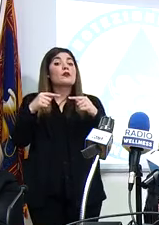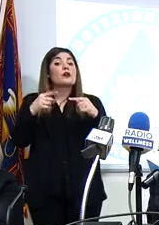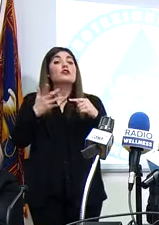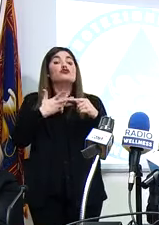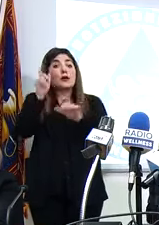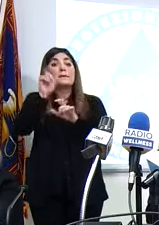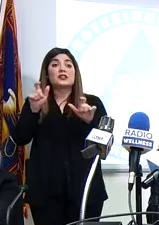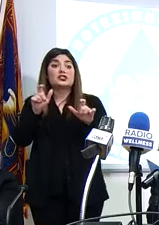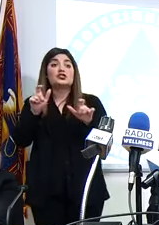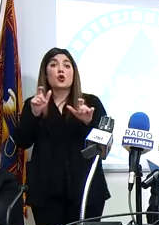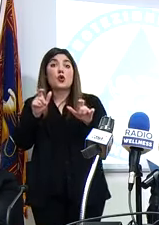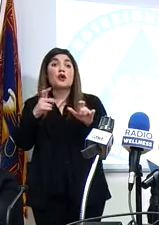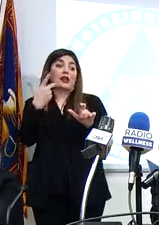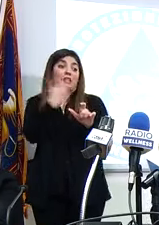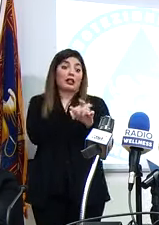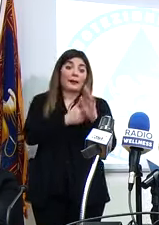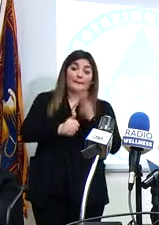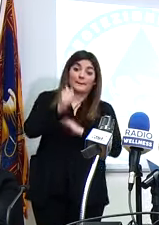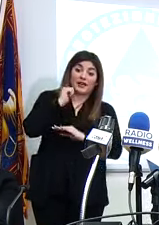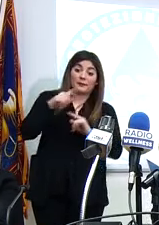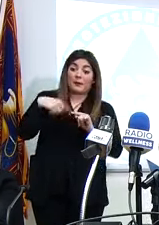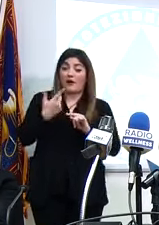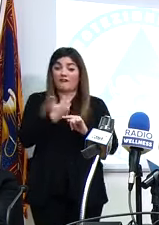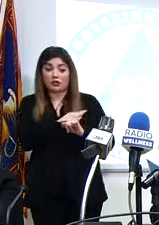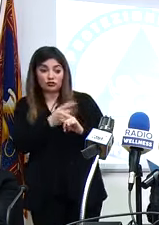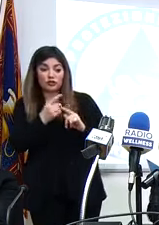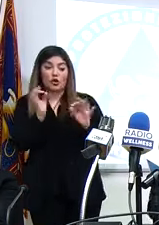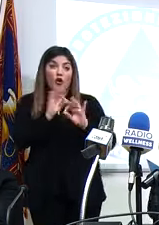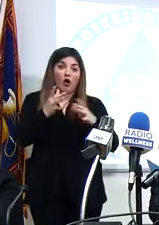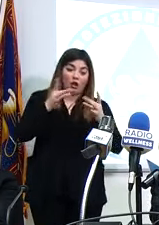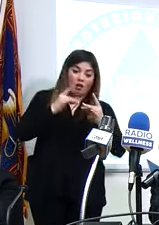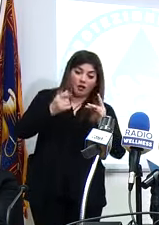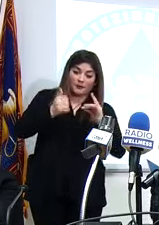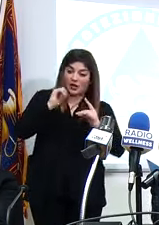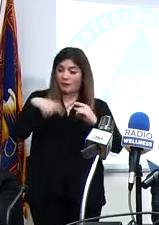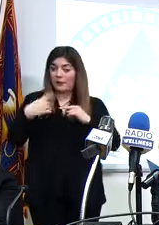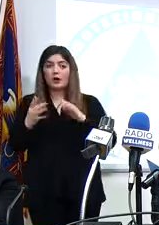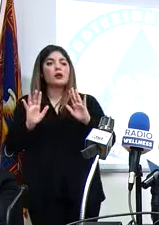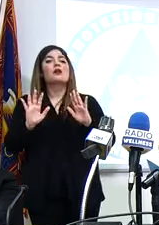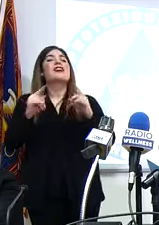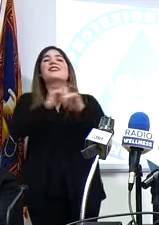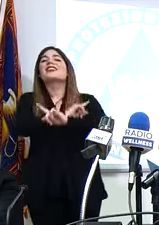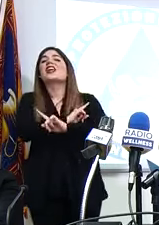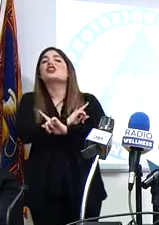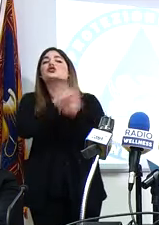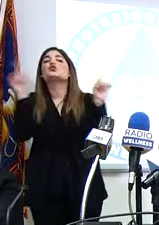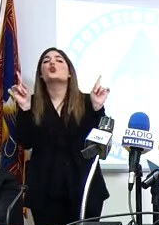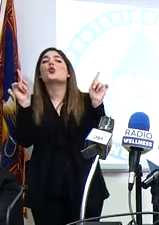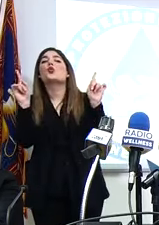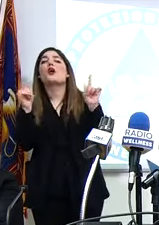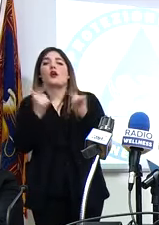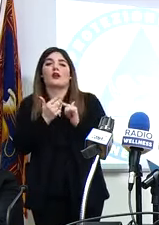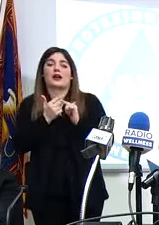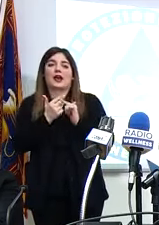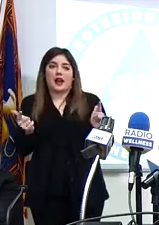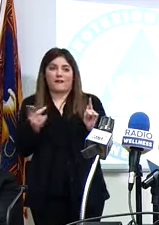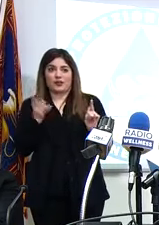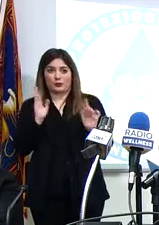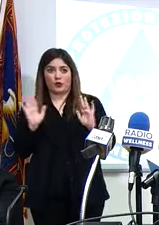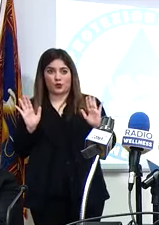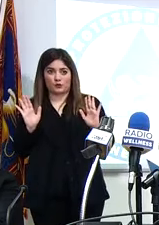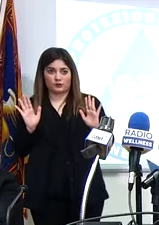hanno fatto il vaccino, nessuno ha avuto un peggioramento. Quindi non c'è rischio. Ecco, quindi l'antibody dependent